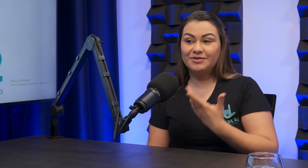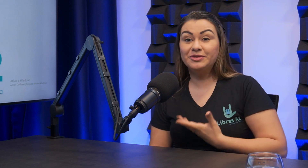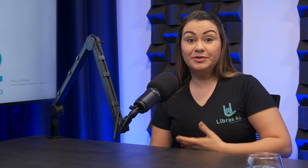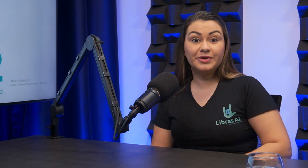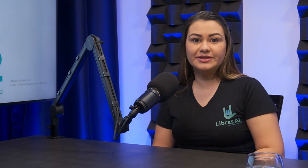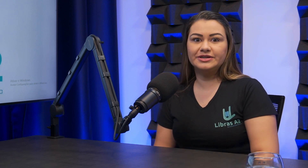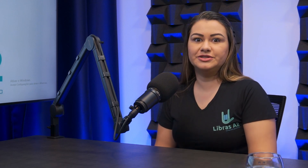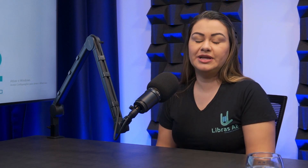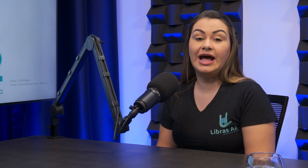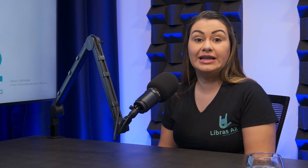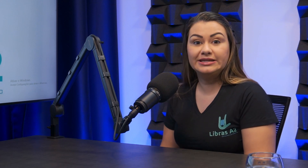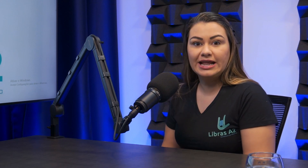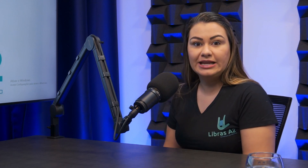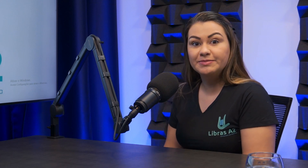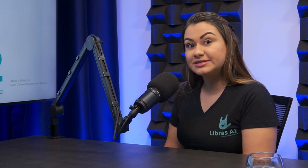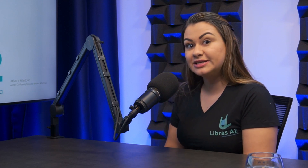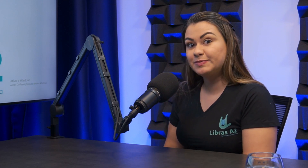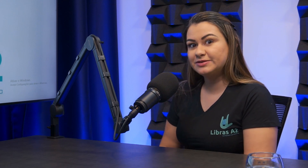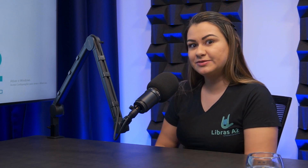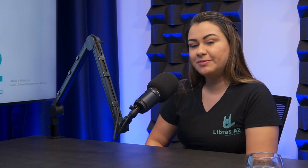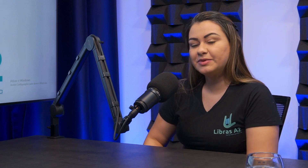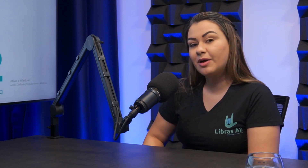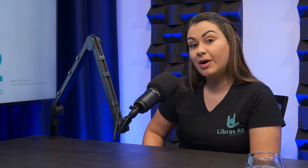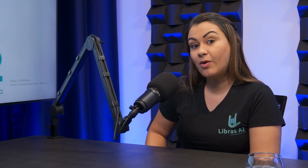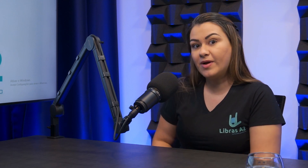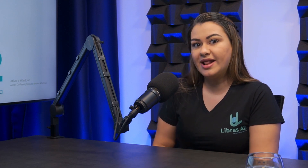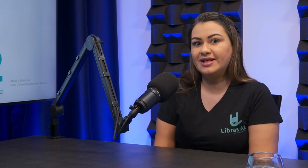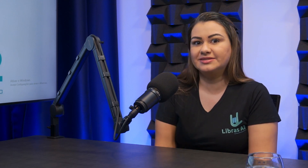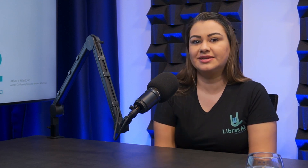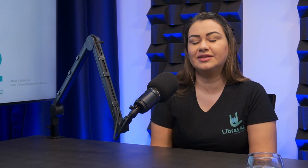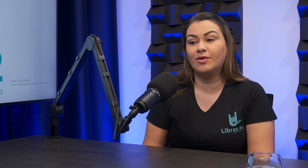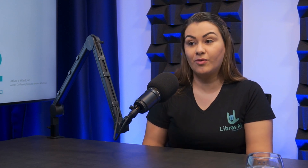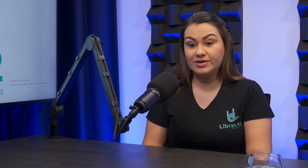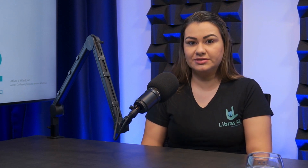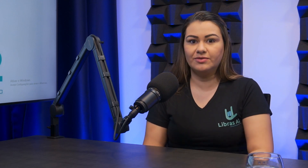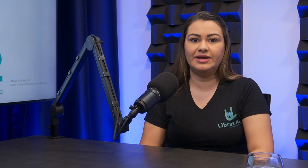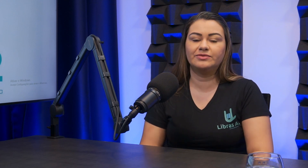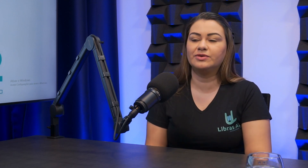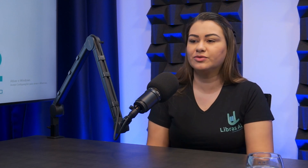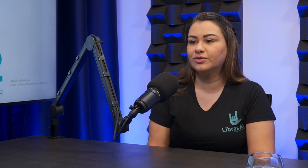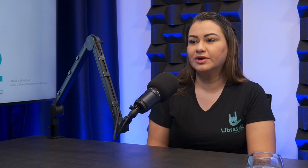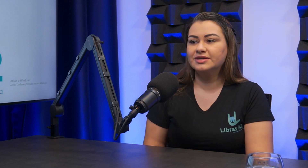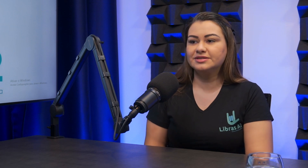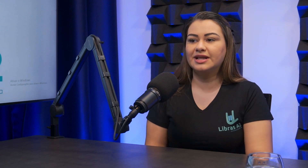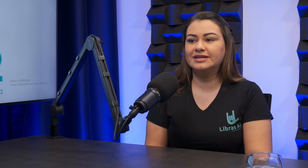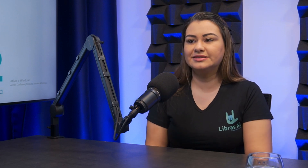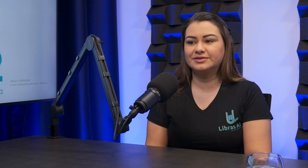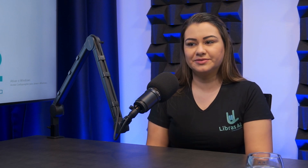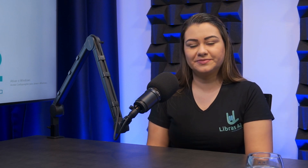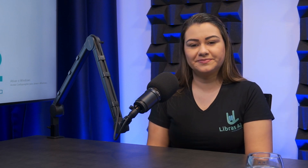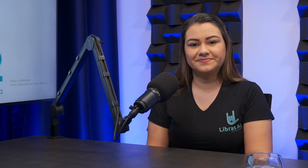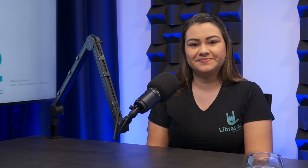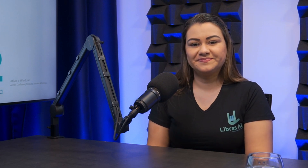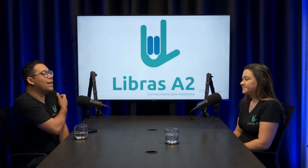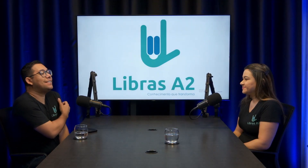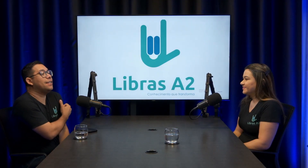muito importante, né? Na Libras, a expressão sempre dá uma coerência, né? Dá uma coesão aí no que eu tô sinalizando. Legal. E assim,